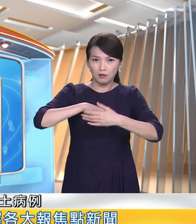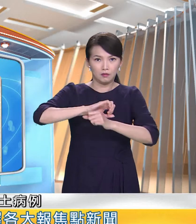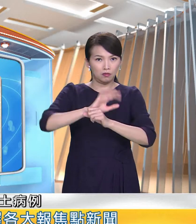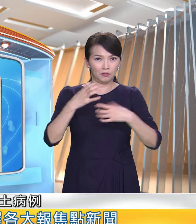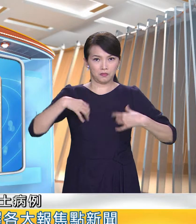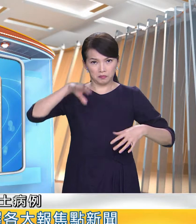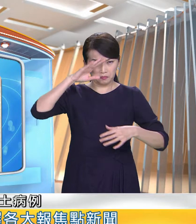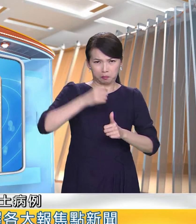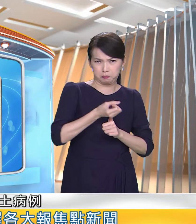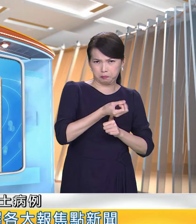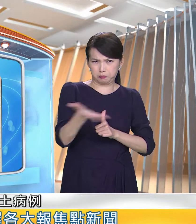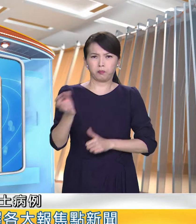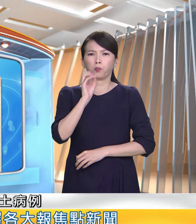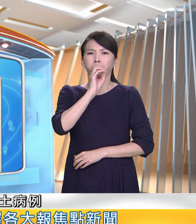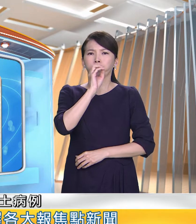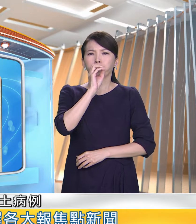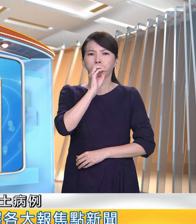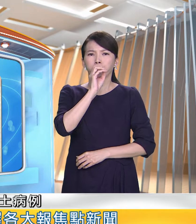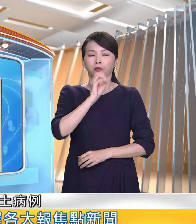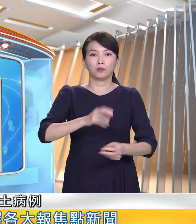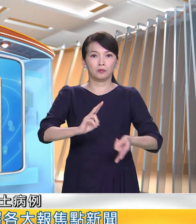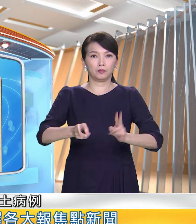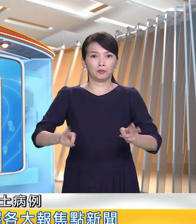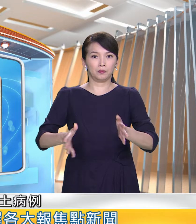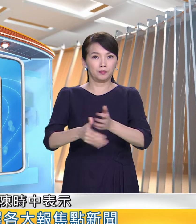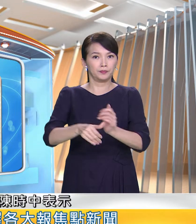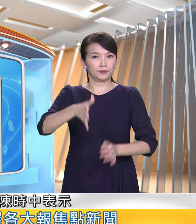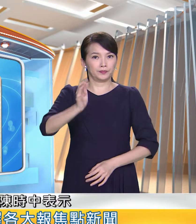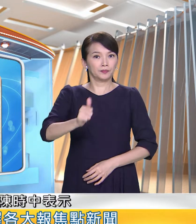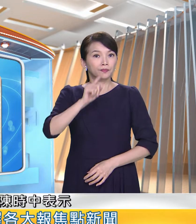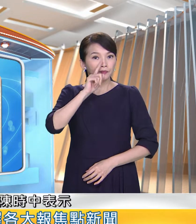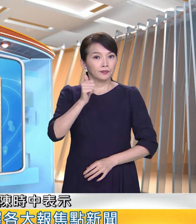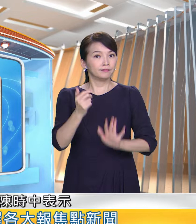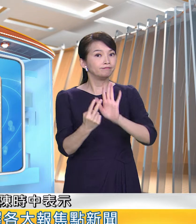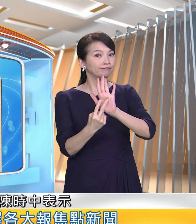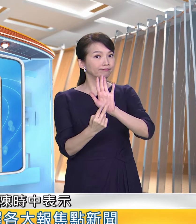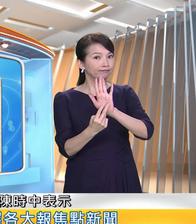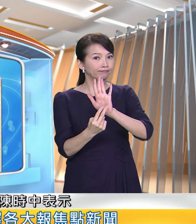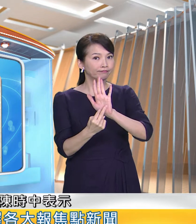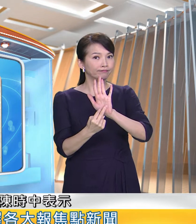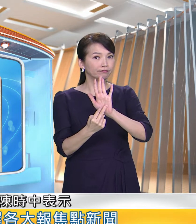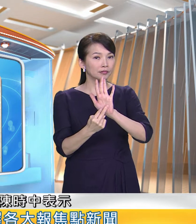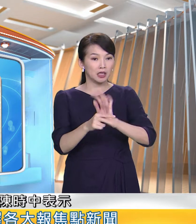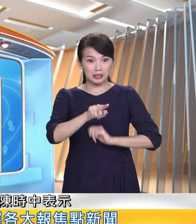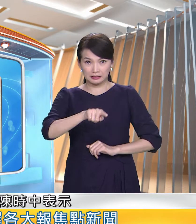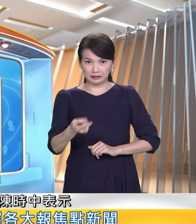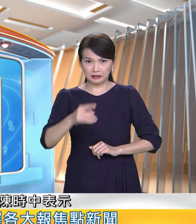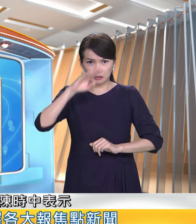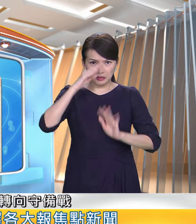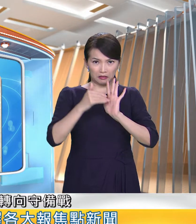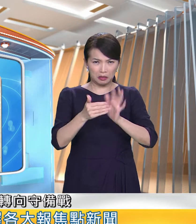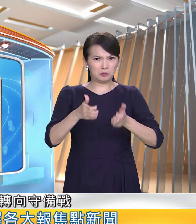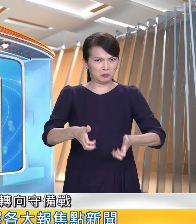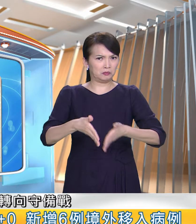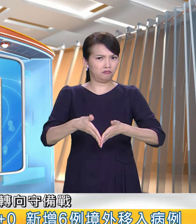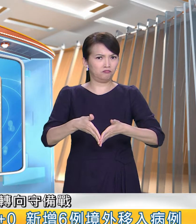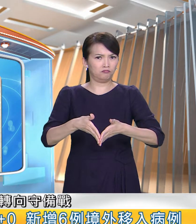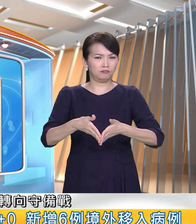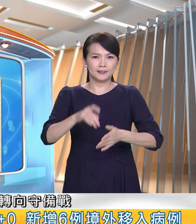昨天没有新增本土病例，而指挥中心指挥官陈时中表示，接下来的防疫要